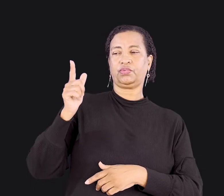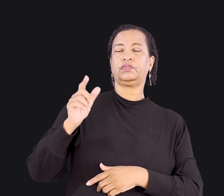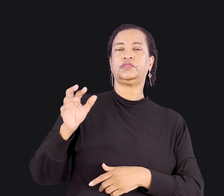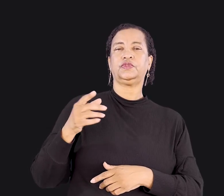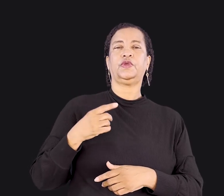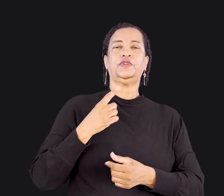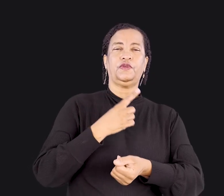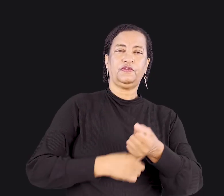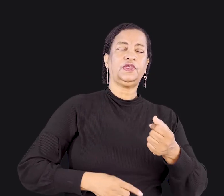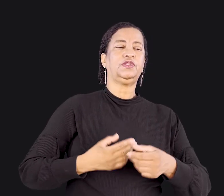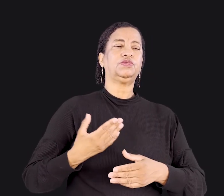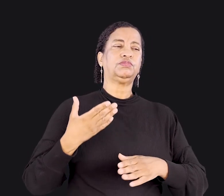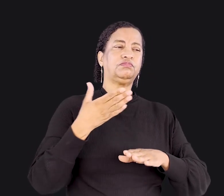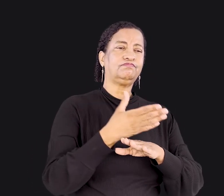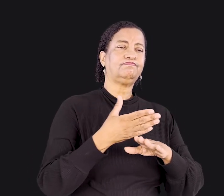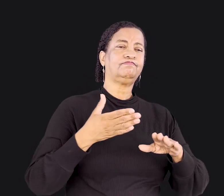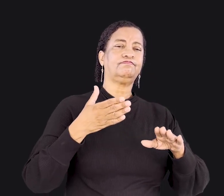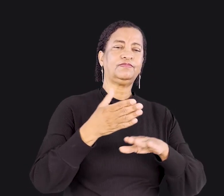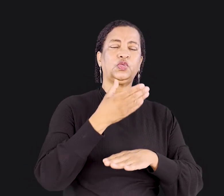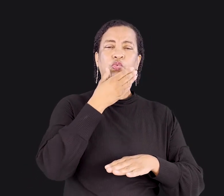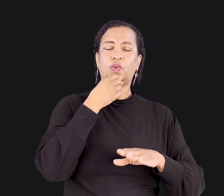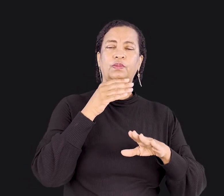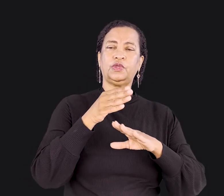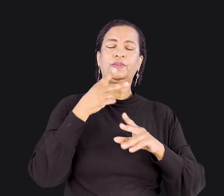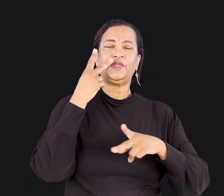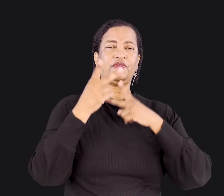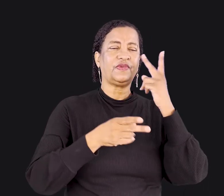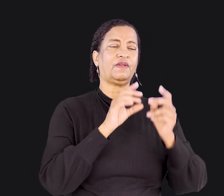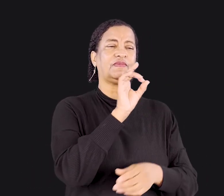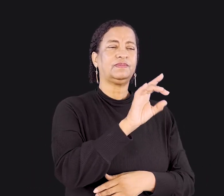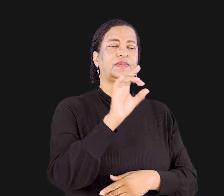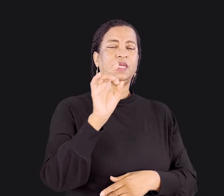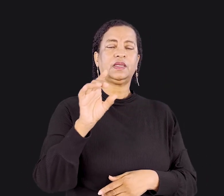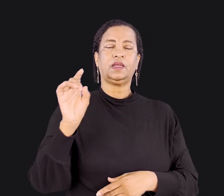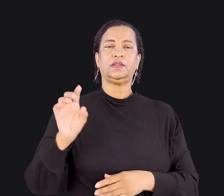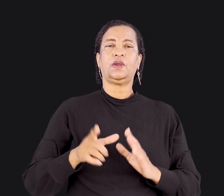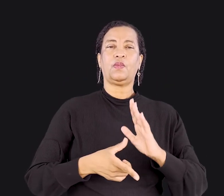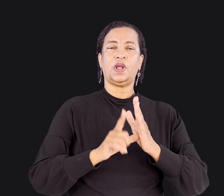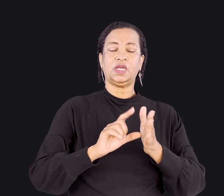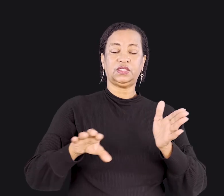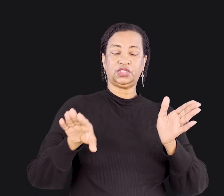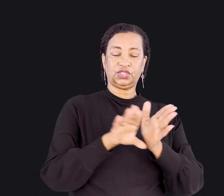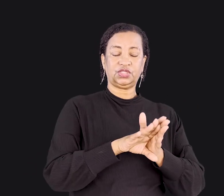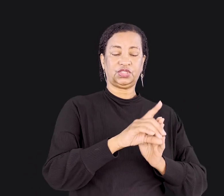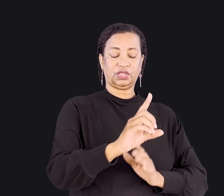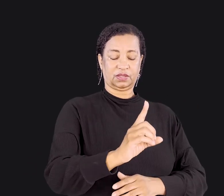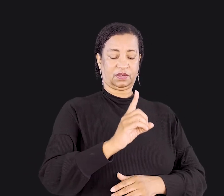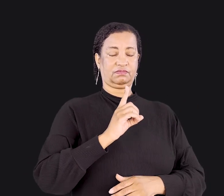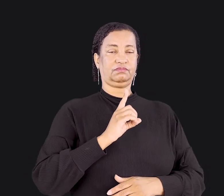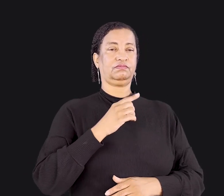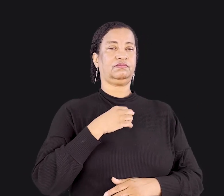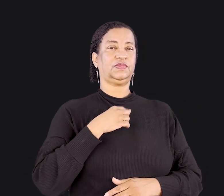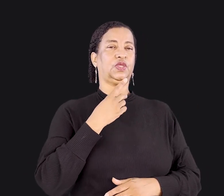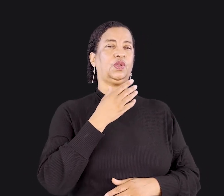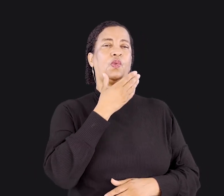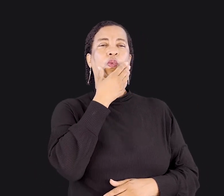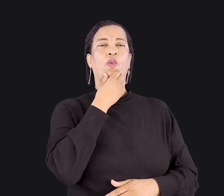assim ia de homem em homem falando alguma coisa para cada um. Antes que chegasse naquele soldado, o